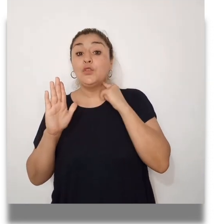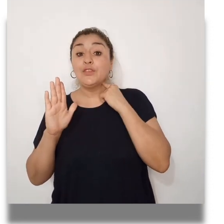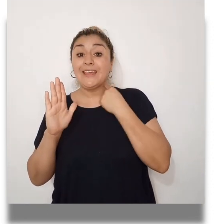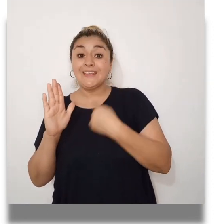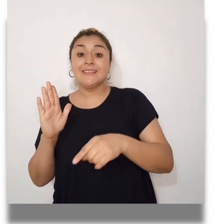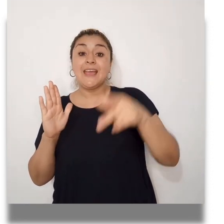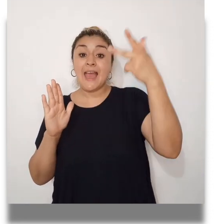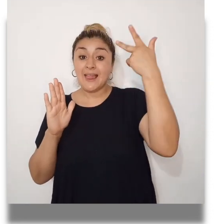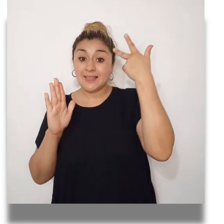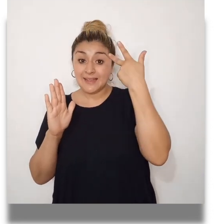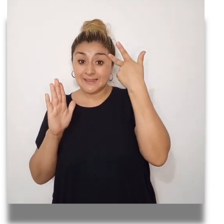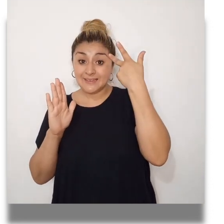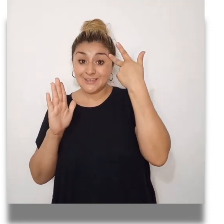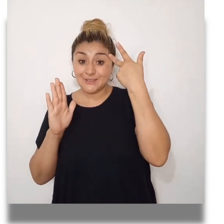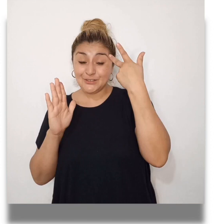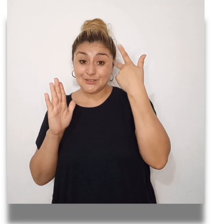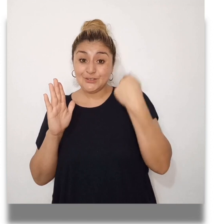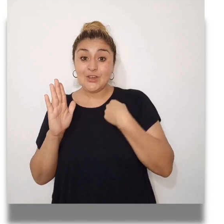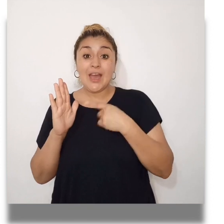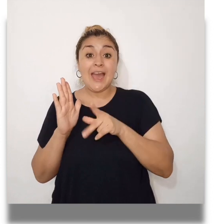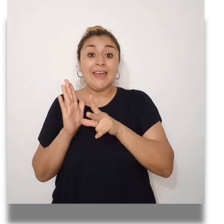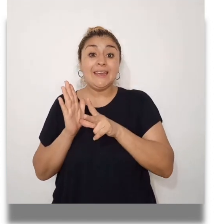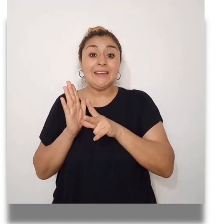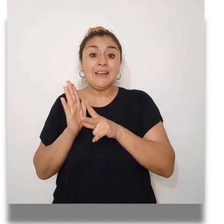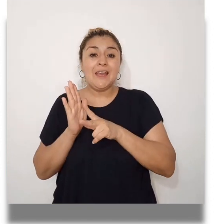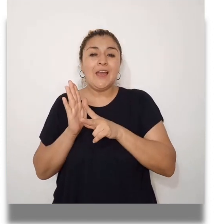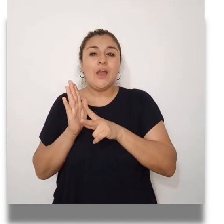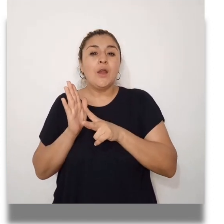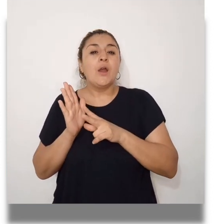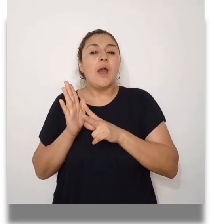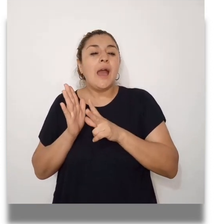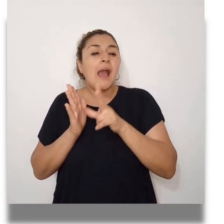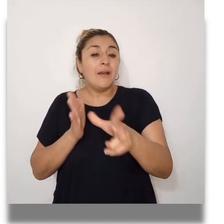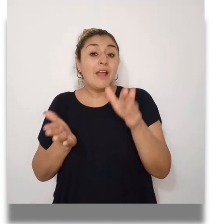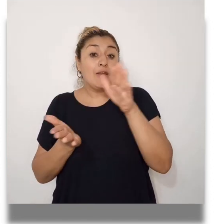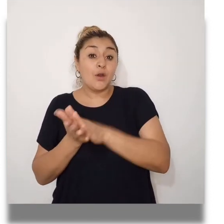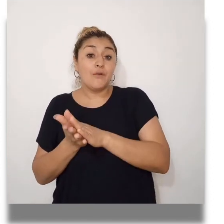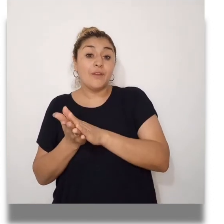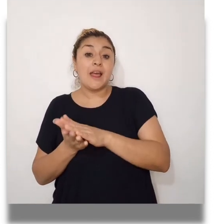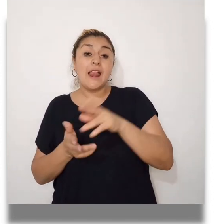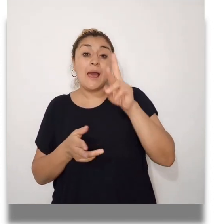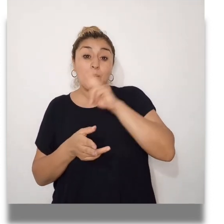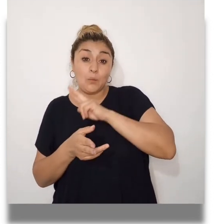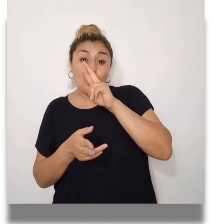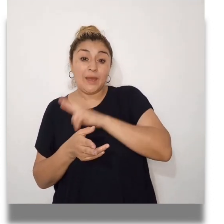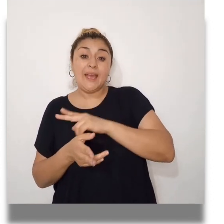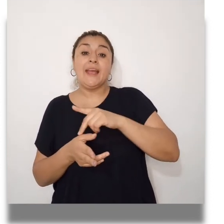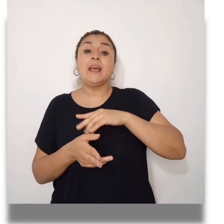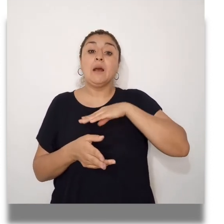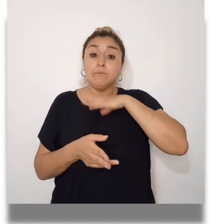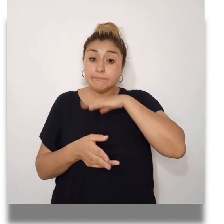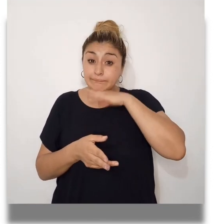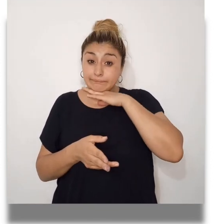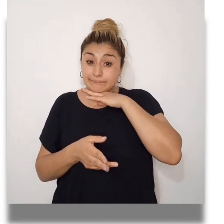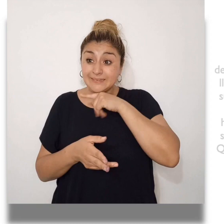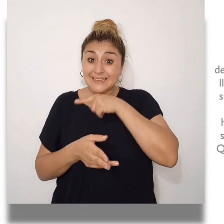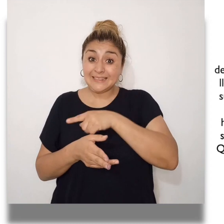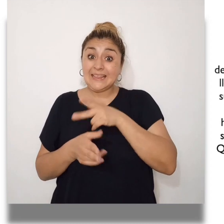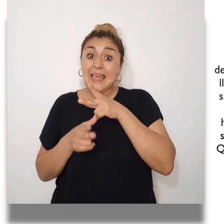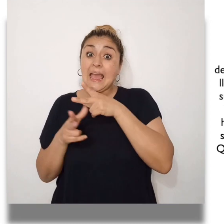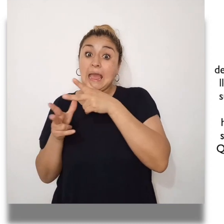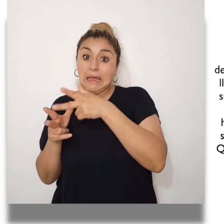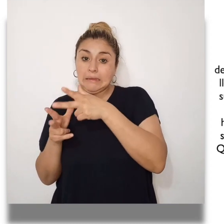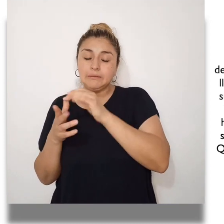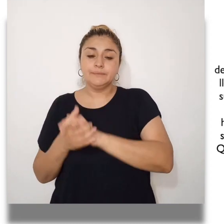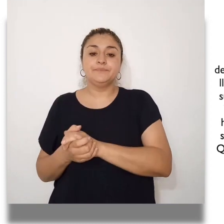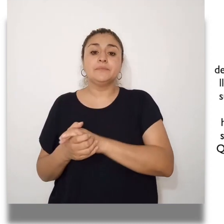al 18, ahí donde la mujer insensata o ignorante habla.